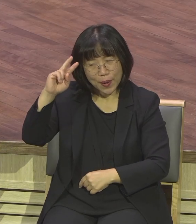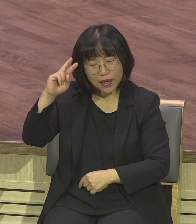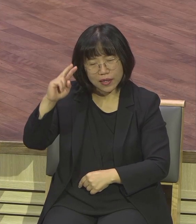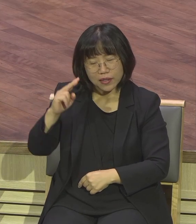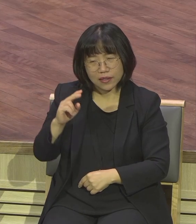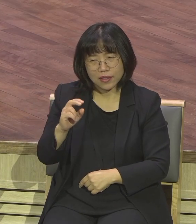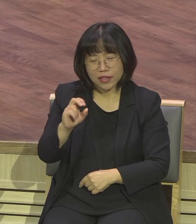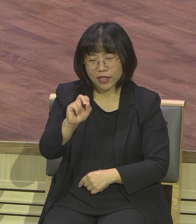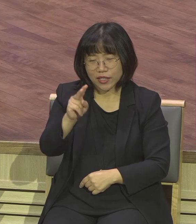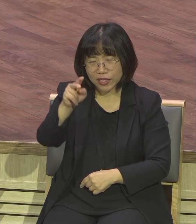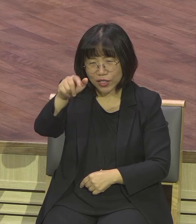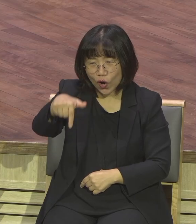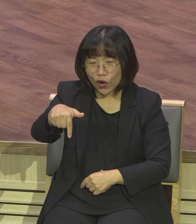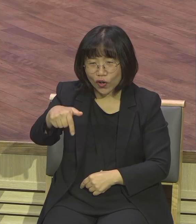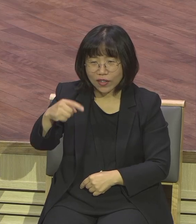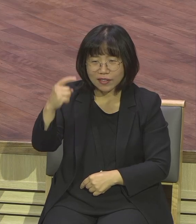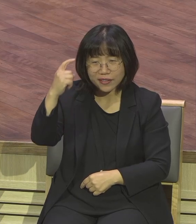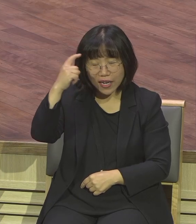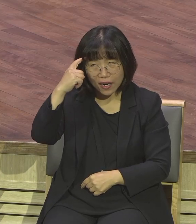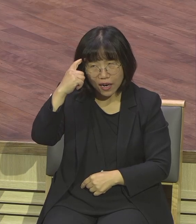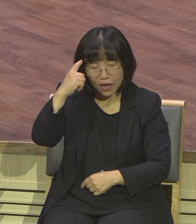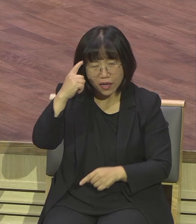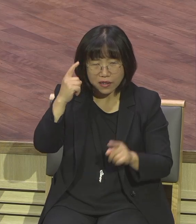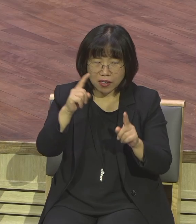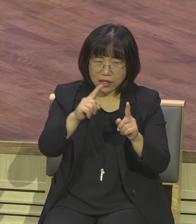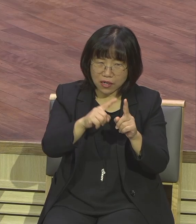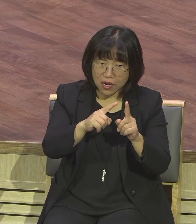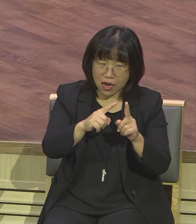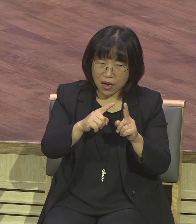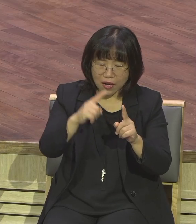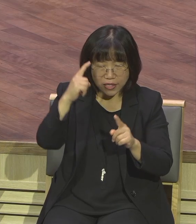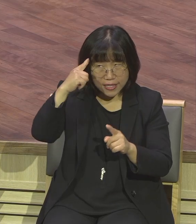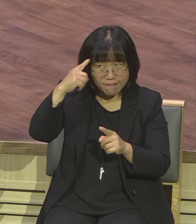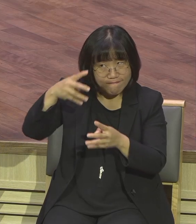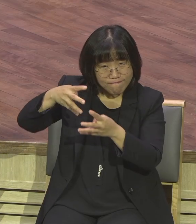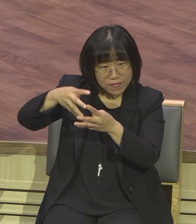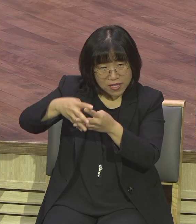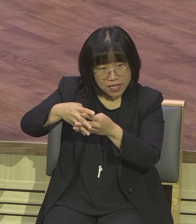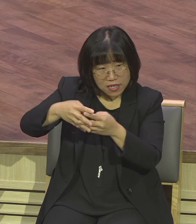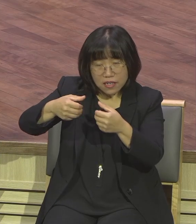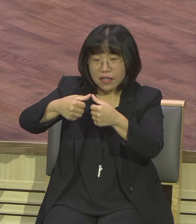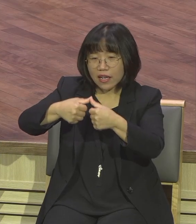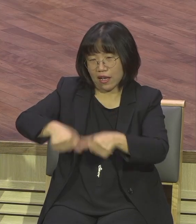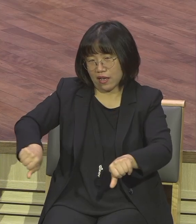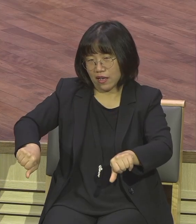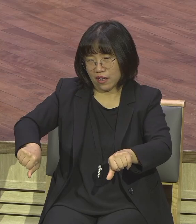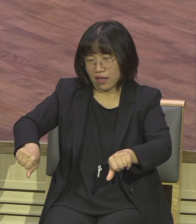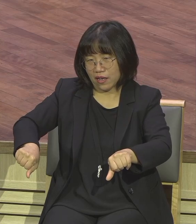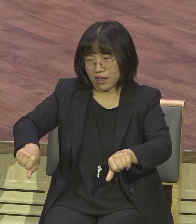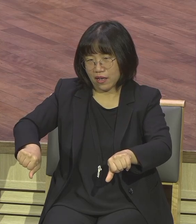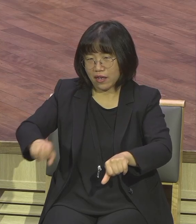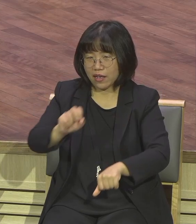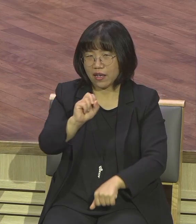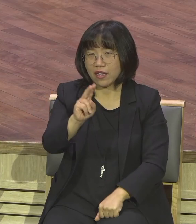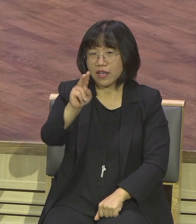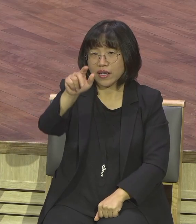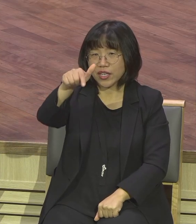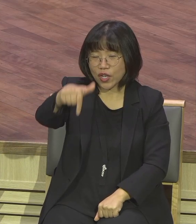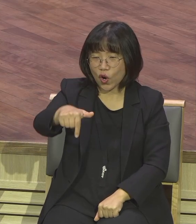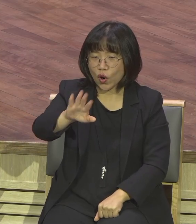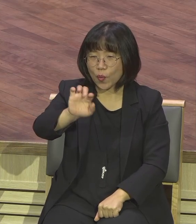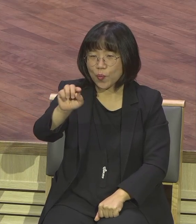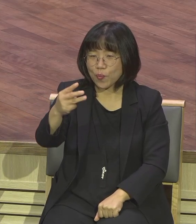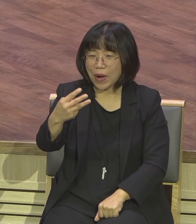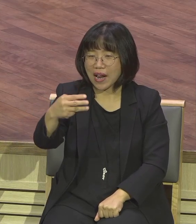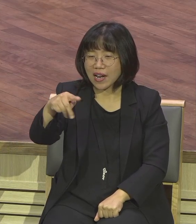역발상이다. 역발상이 뭐냐? 털을 깨버리는 거예요. 기존 털을 확 깨버리는 거예요. 그러니까